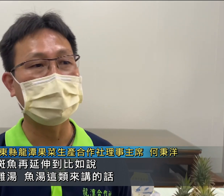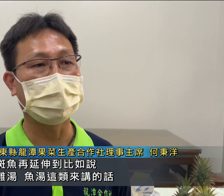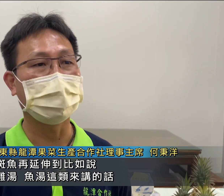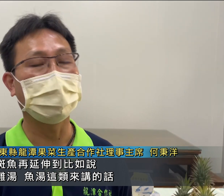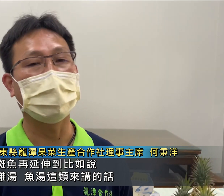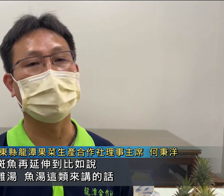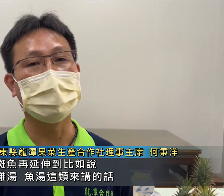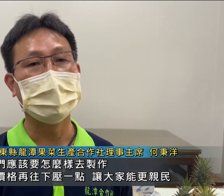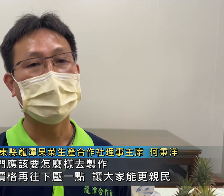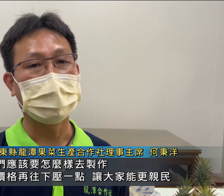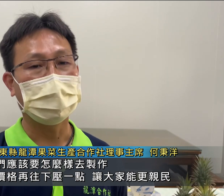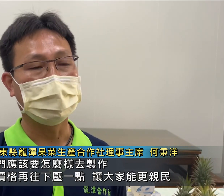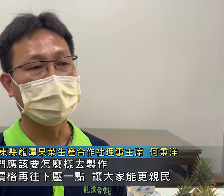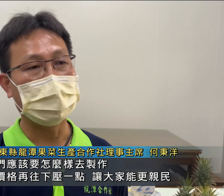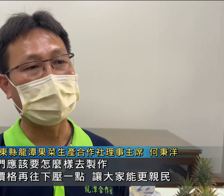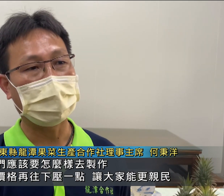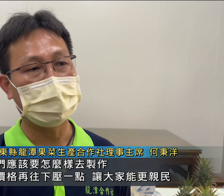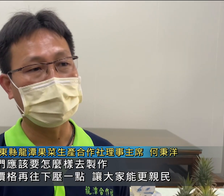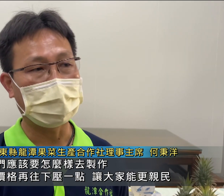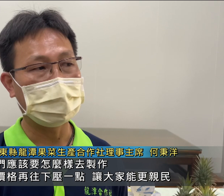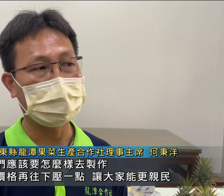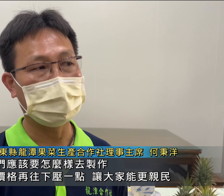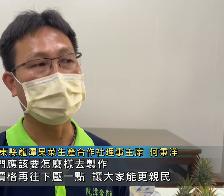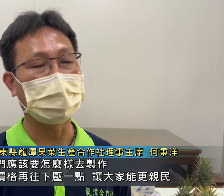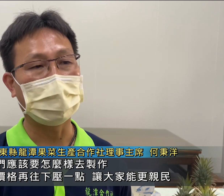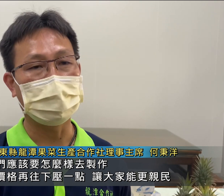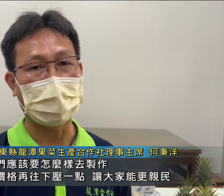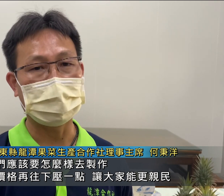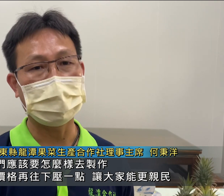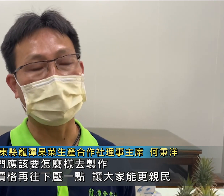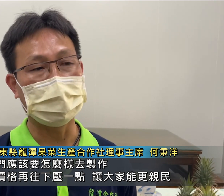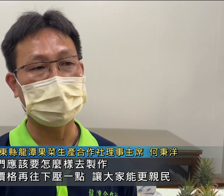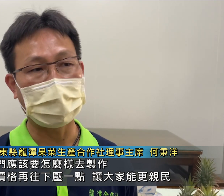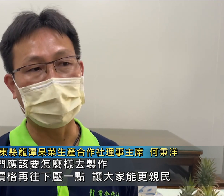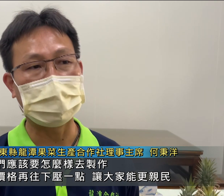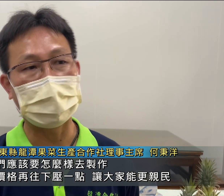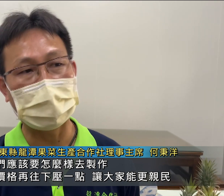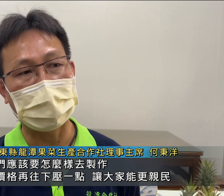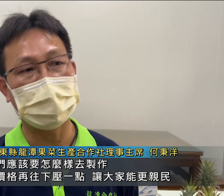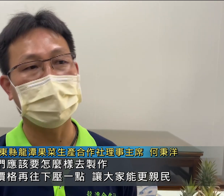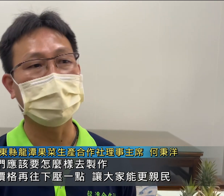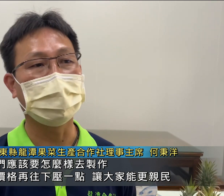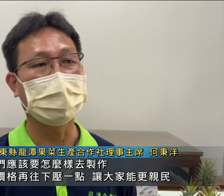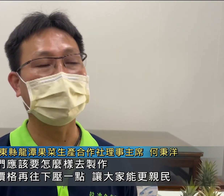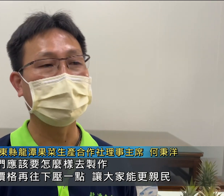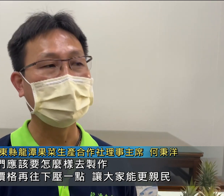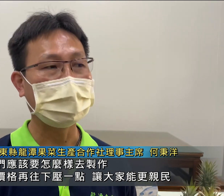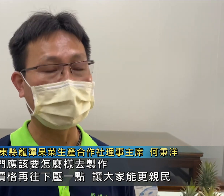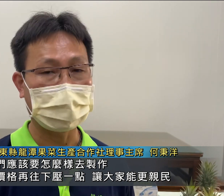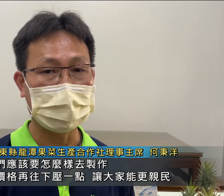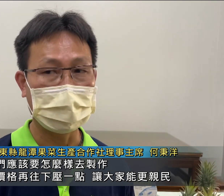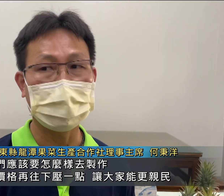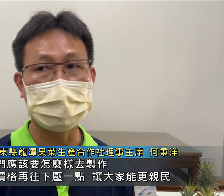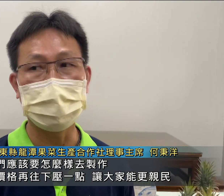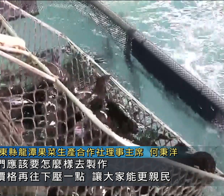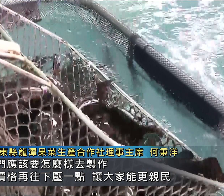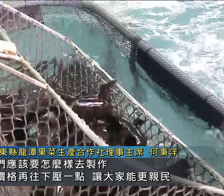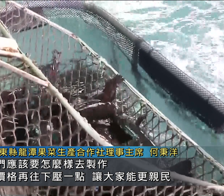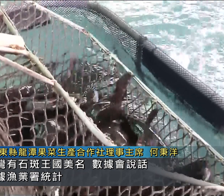话，那我们应该要去怎样去制作，然后把价格再往下压一点，让大家更能更亲民。 台湾有石